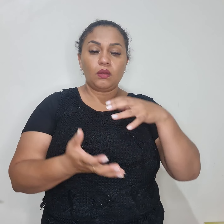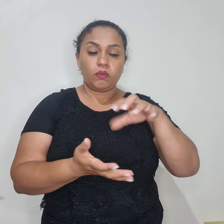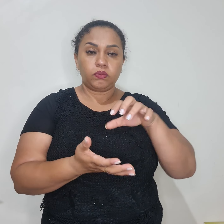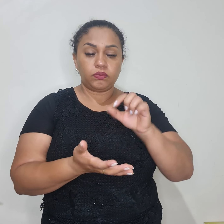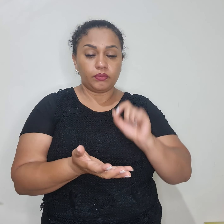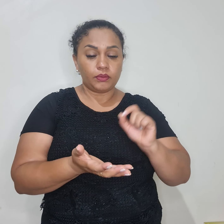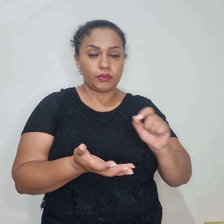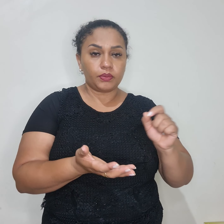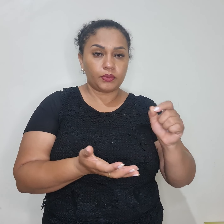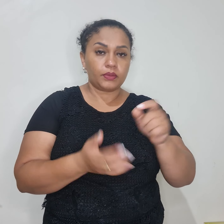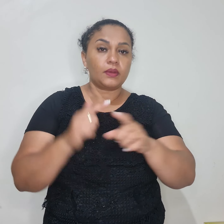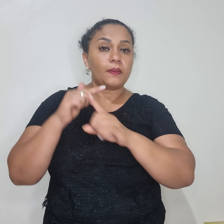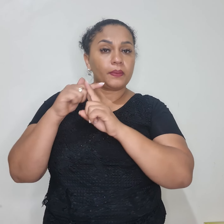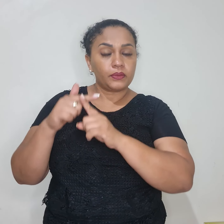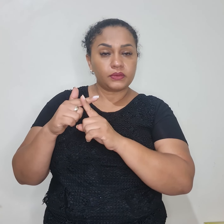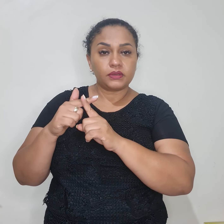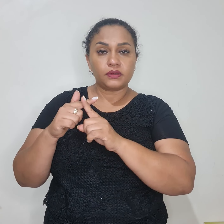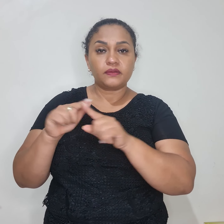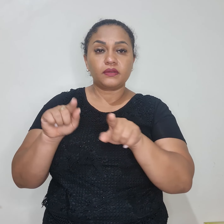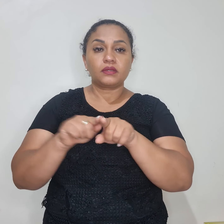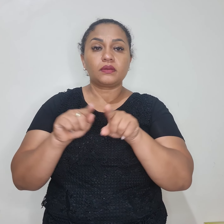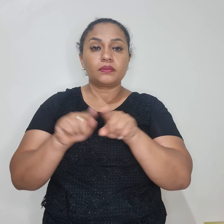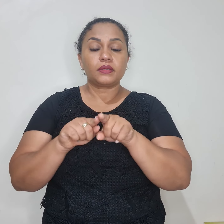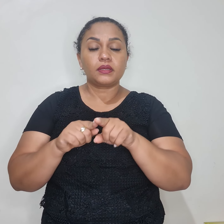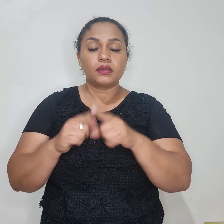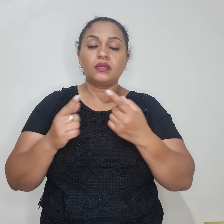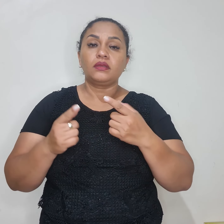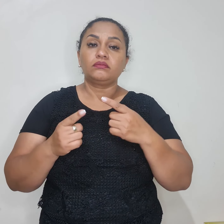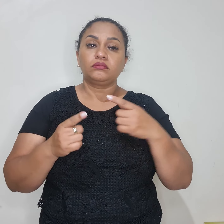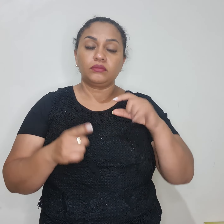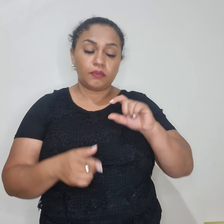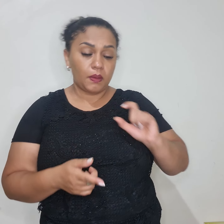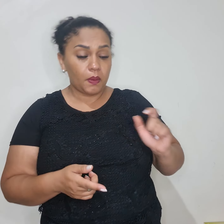de carga positiva, distribuída homogeneamente por toda a esfera.